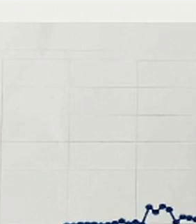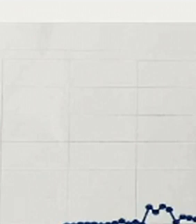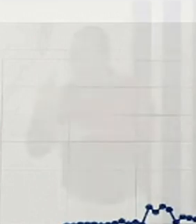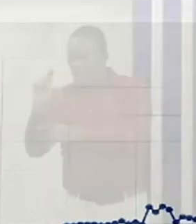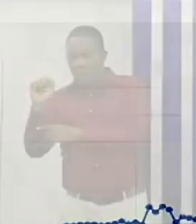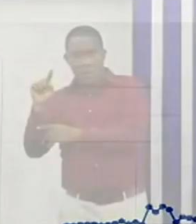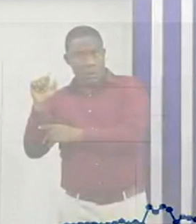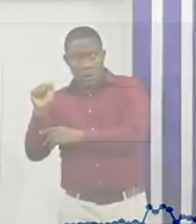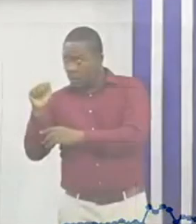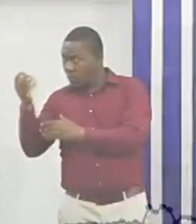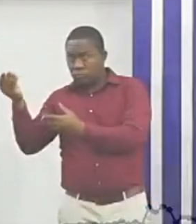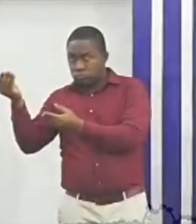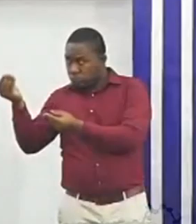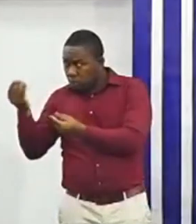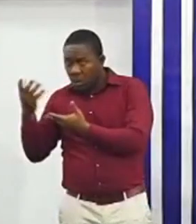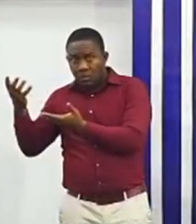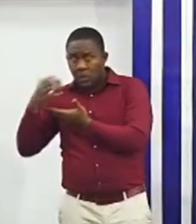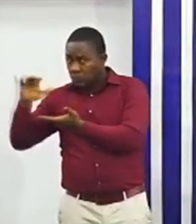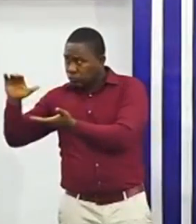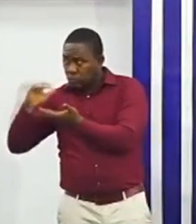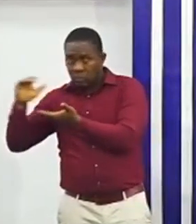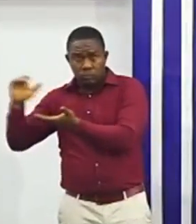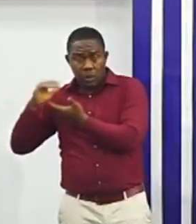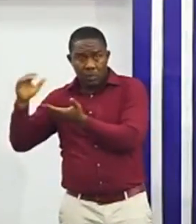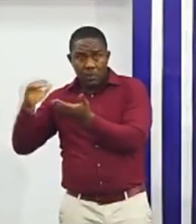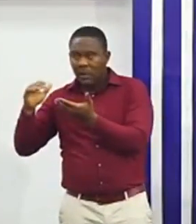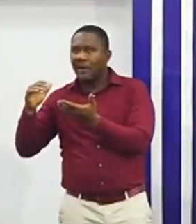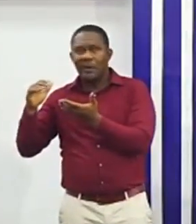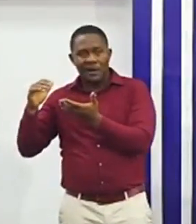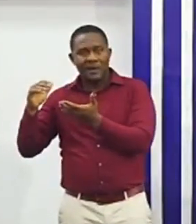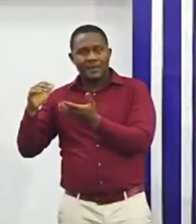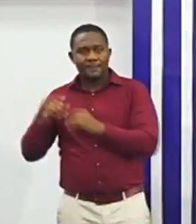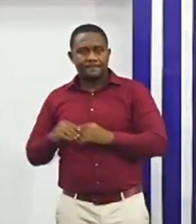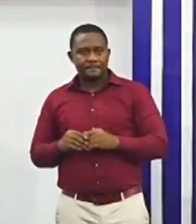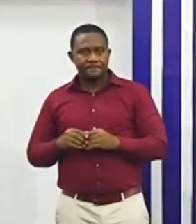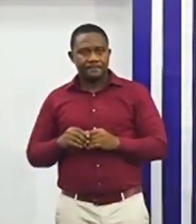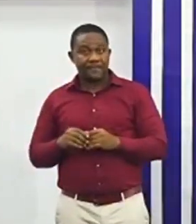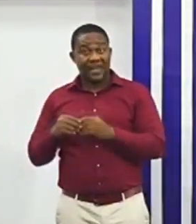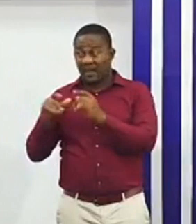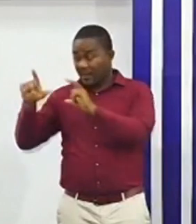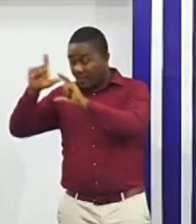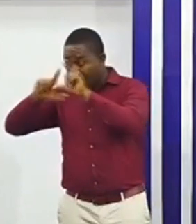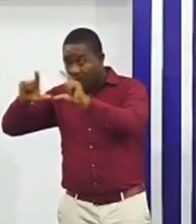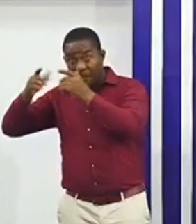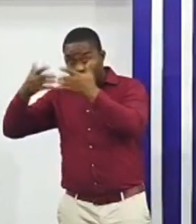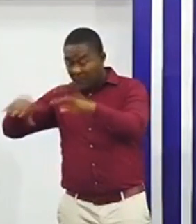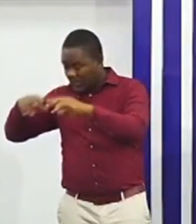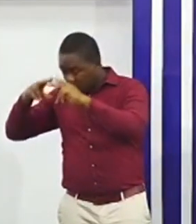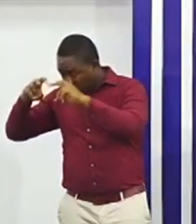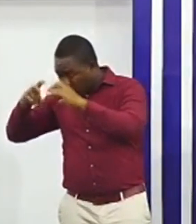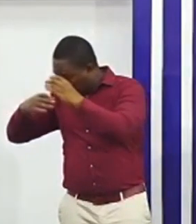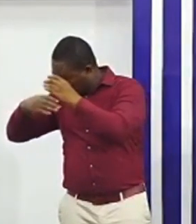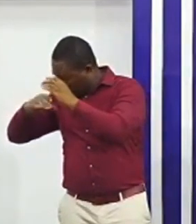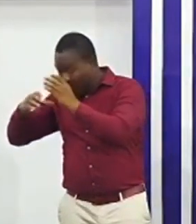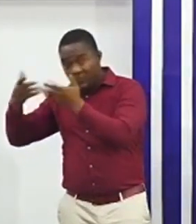zaa, a nyɛ noba ba wula la nyɔge a baaloŋ a daare na. Tena bɔn magla a bebiri na tena piil saŋ na a baaba. Ina